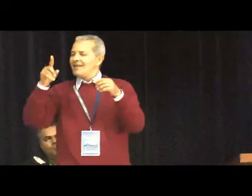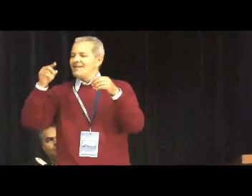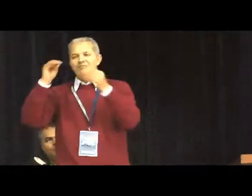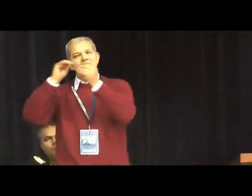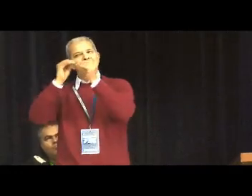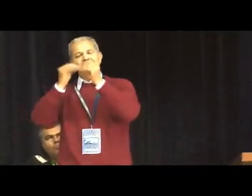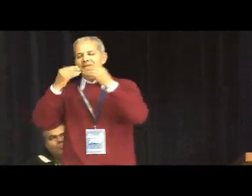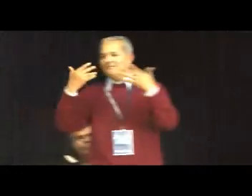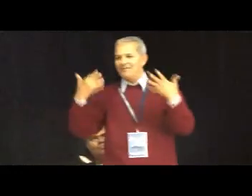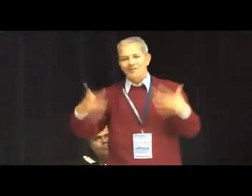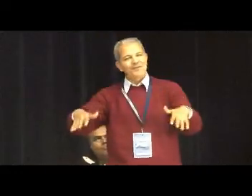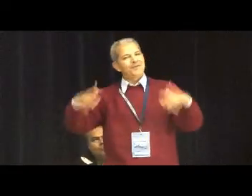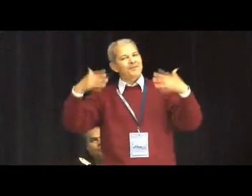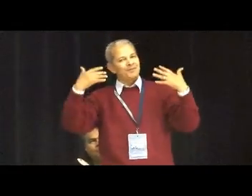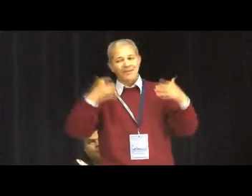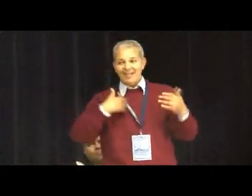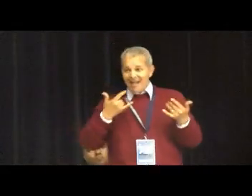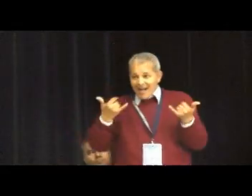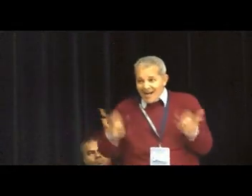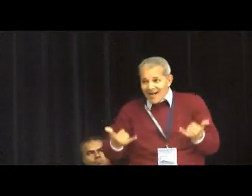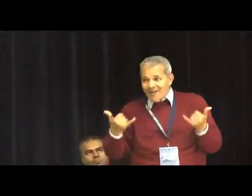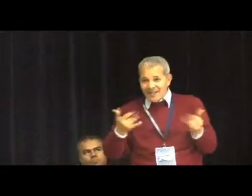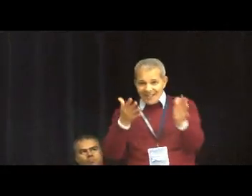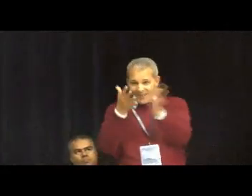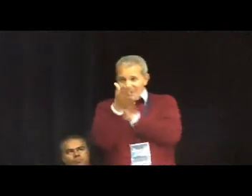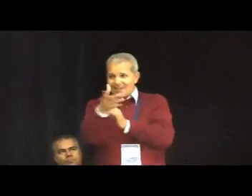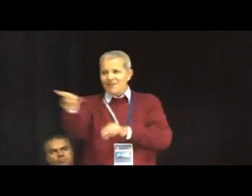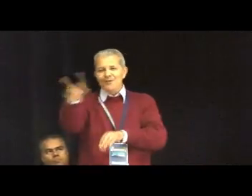1994 إلى الآن.